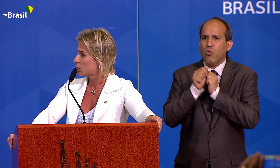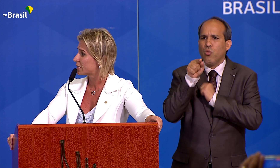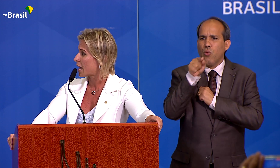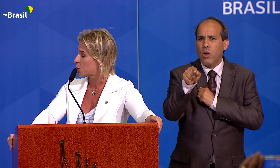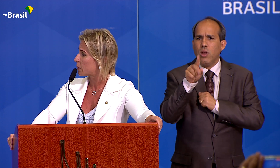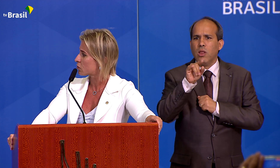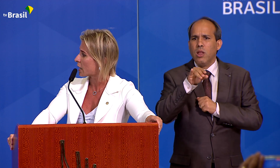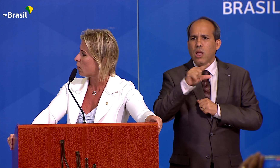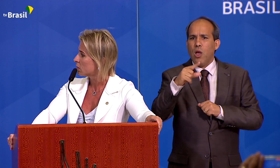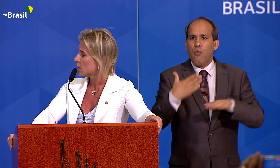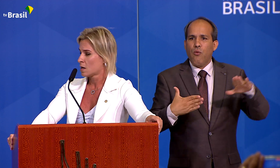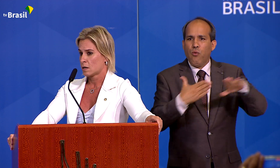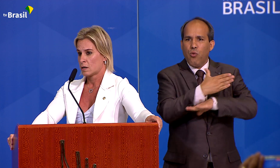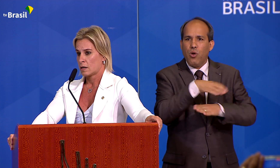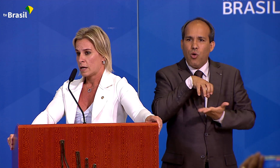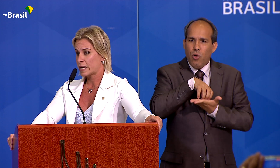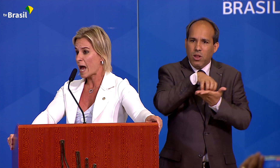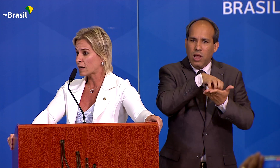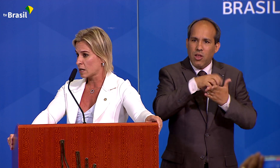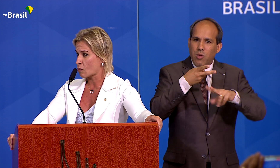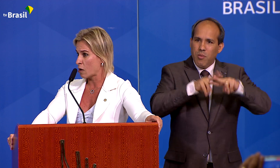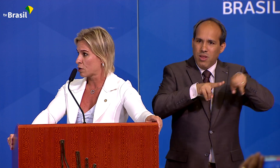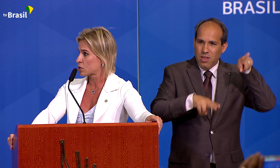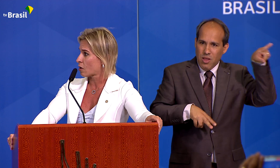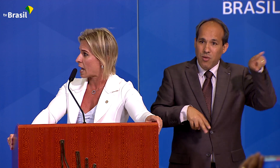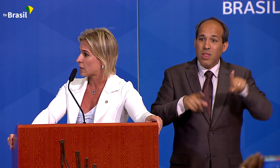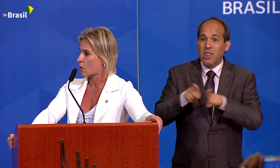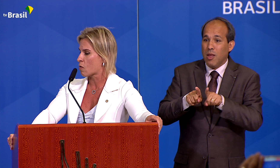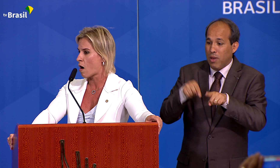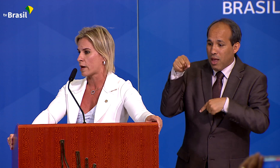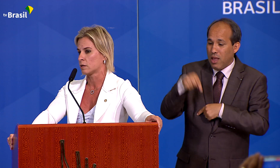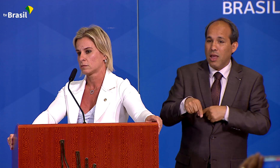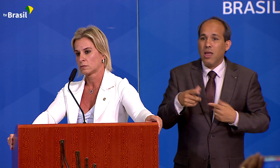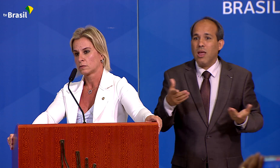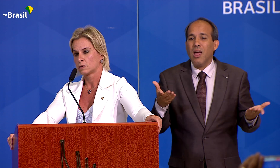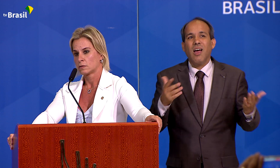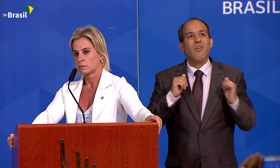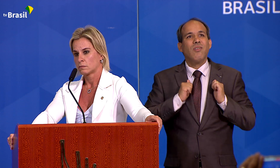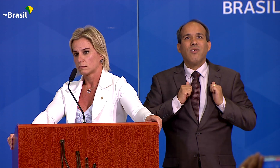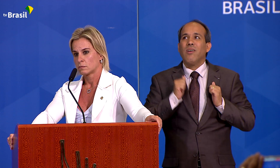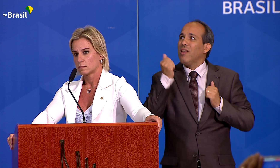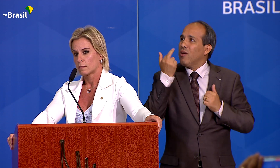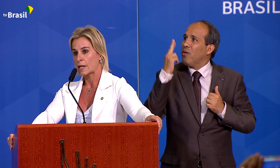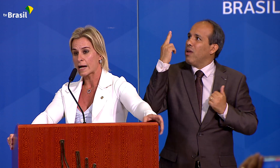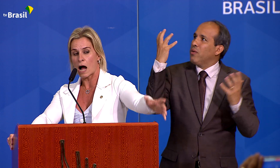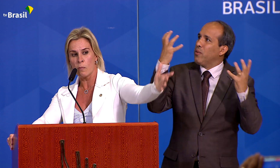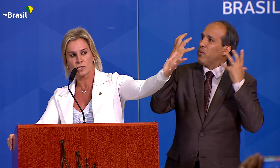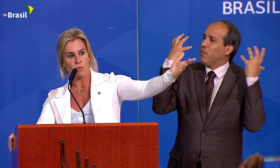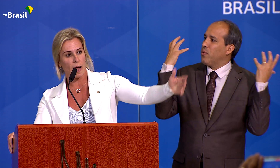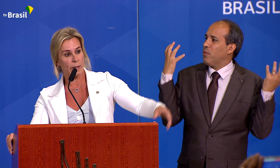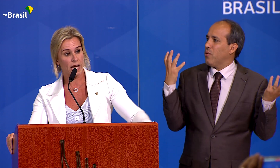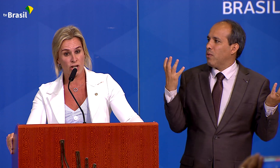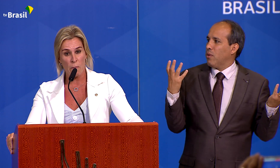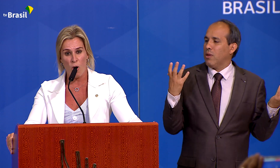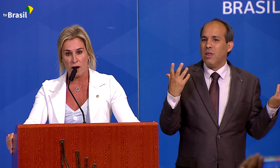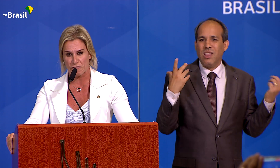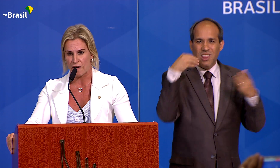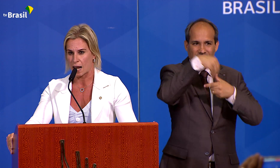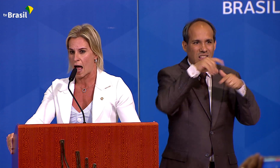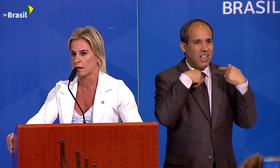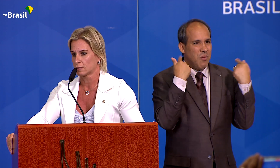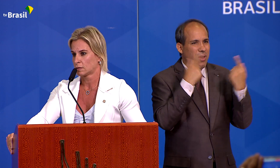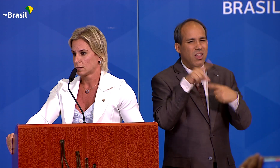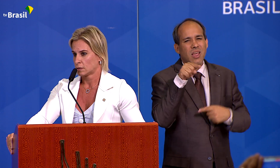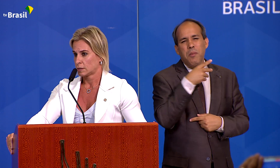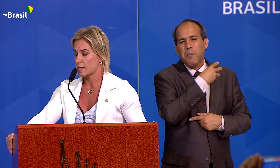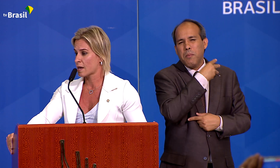também na unidade prisional e que aqui no ar condicionado agora e na calma de um gabinete é